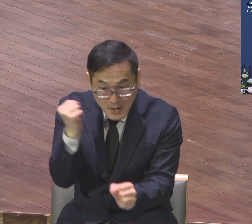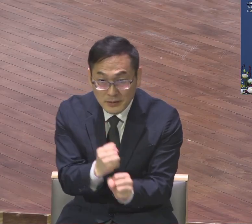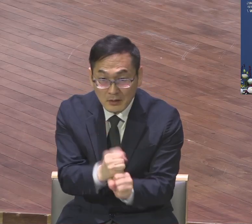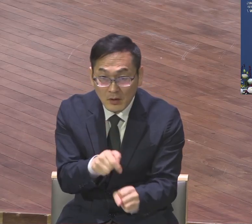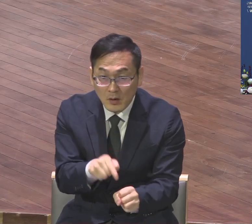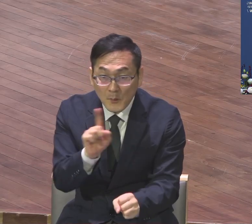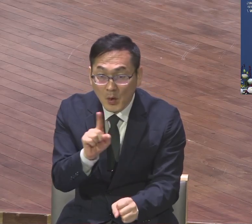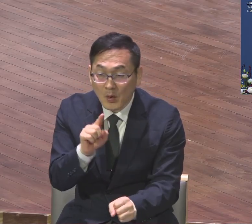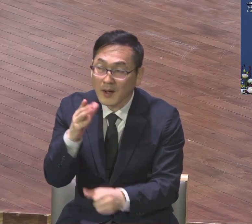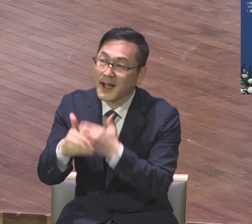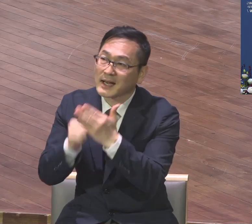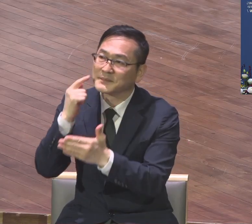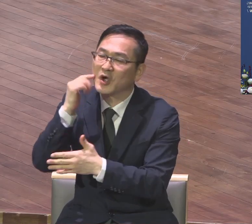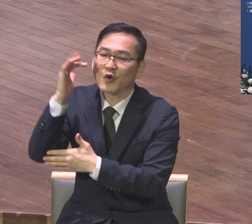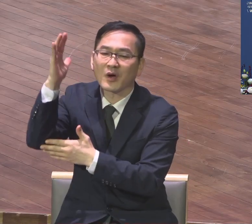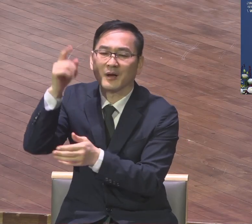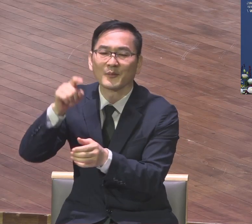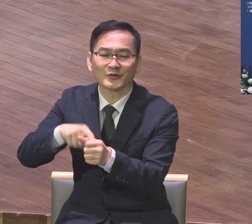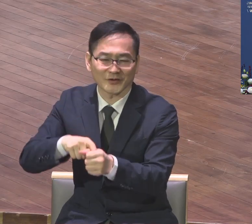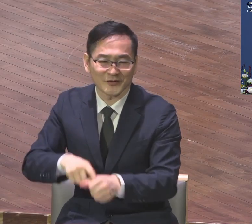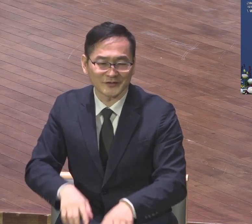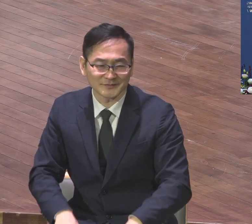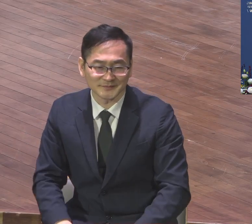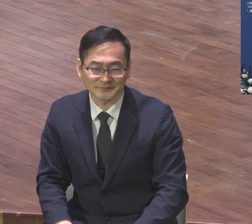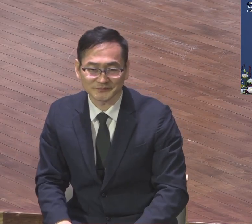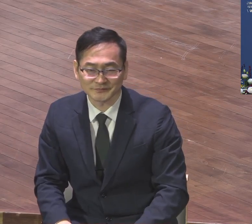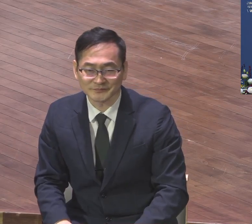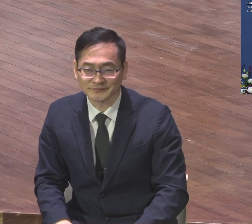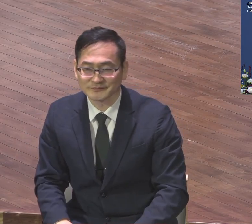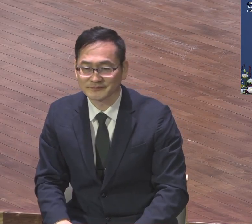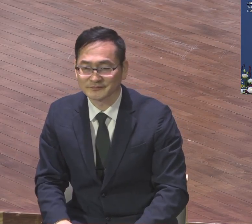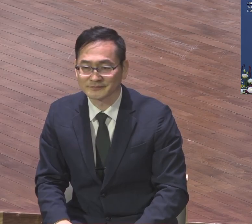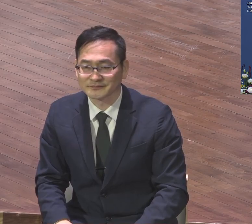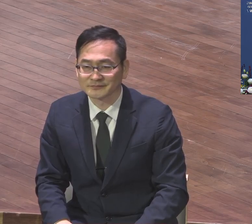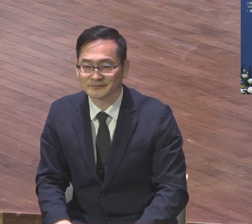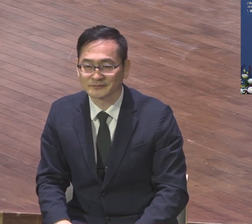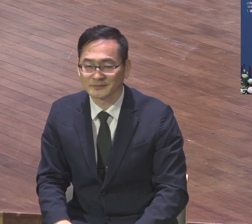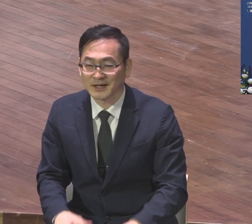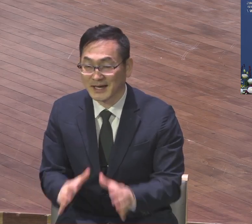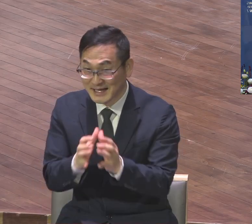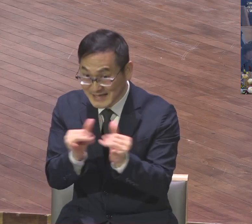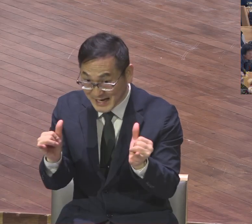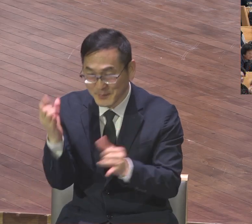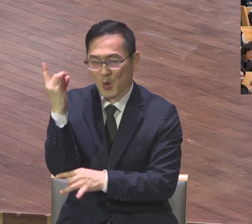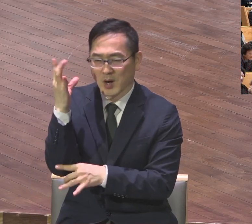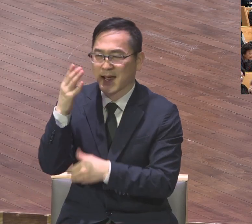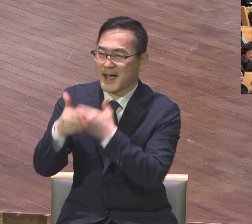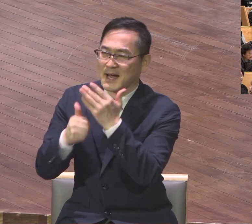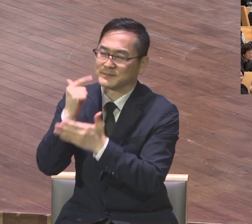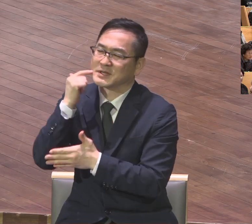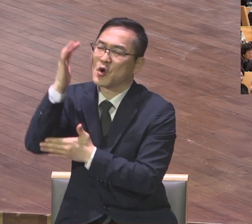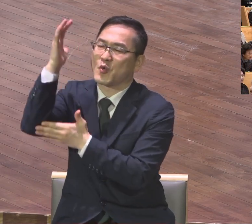하나님이 즐겁도록, 하나님이 기뻐하도록 하는 것이 우리 피조물 인간이 해야 될 최고의 축복이에요.